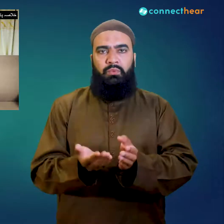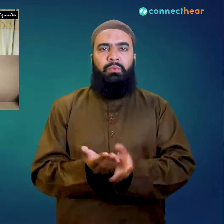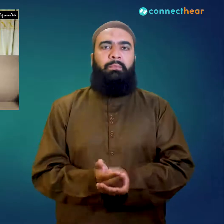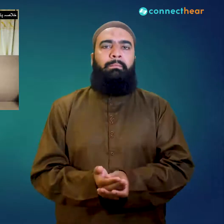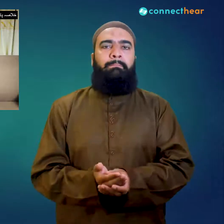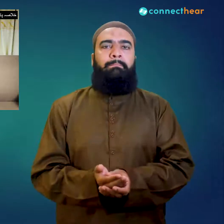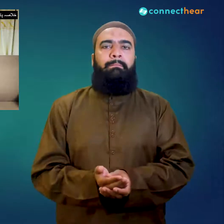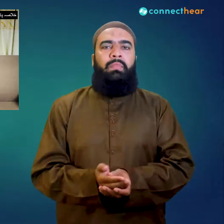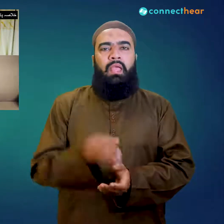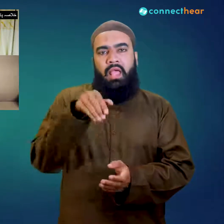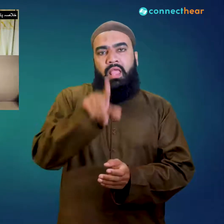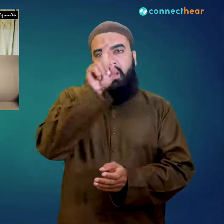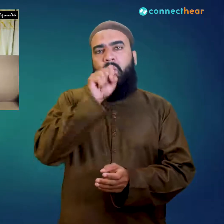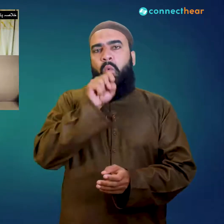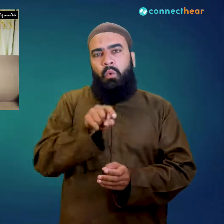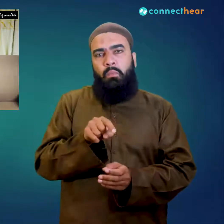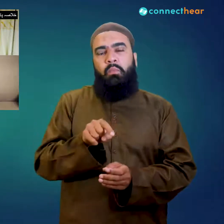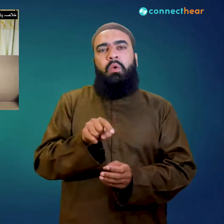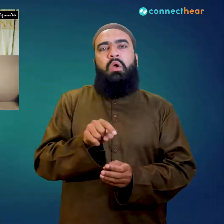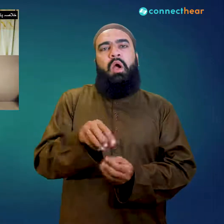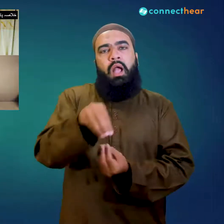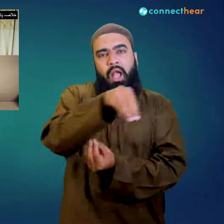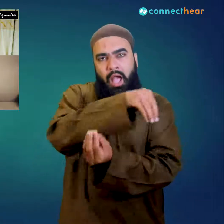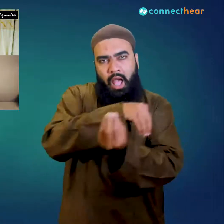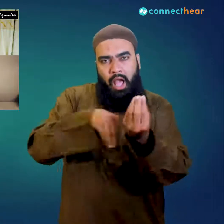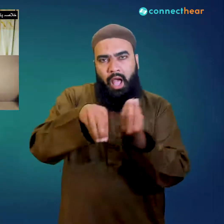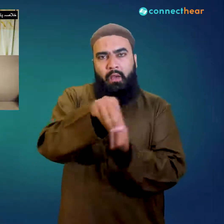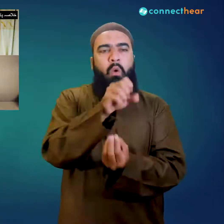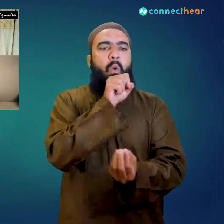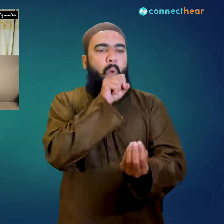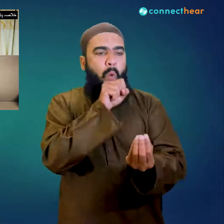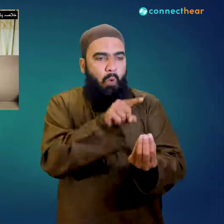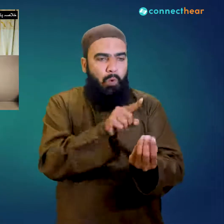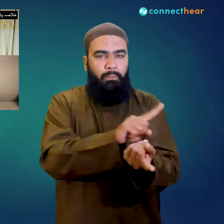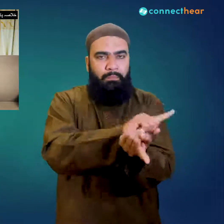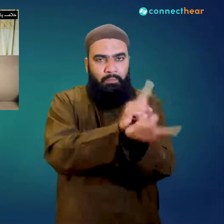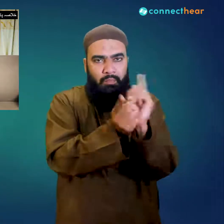ابتدا تحویل قبلہ کے حوالے سے ہے